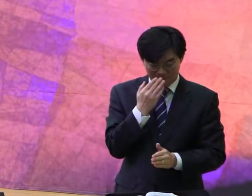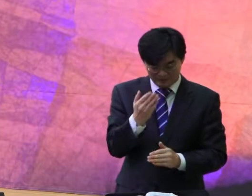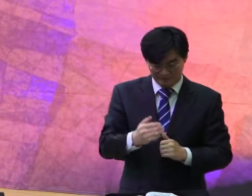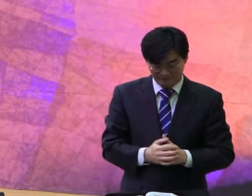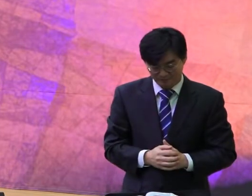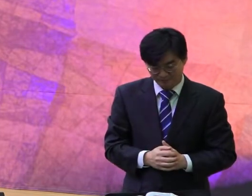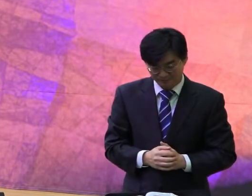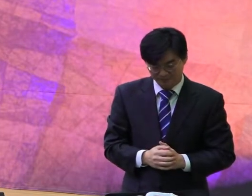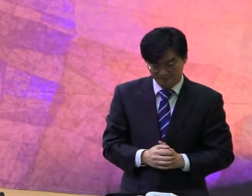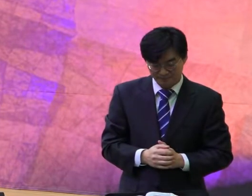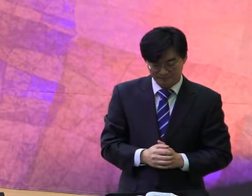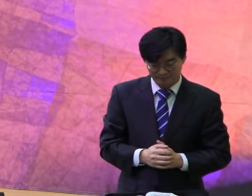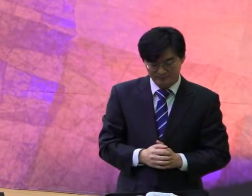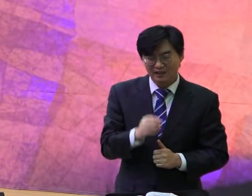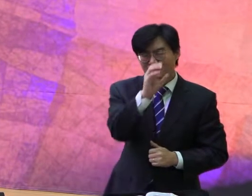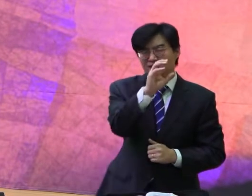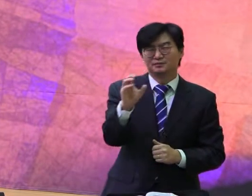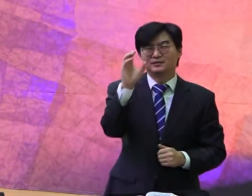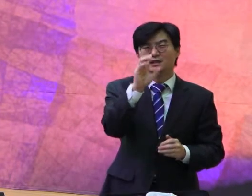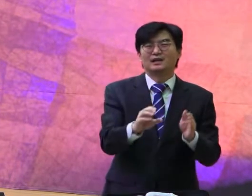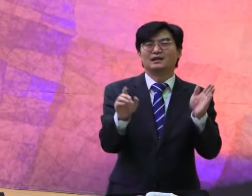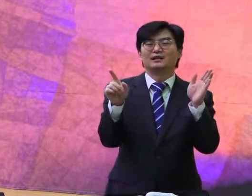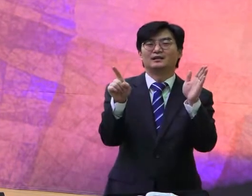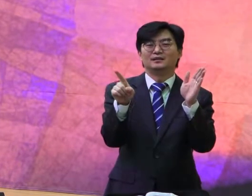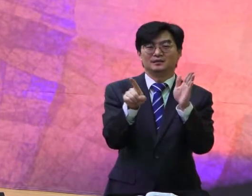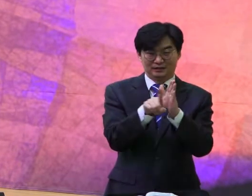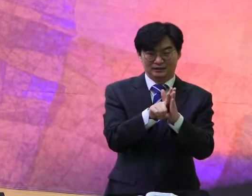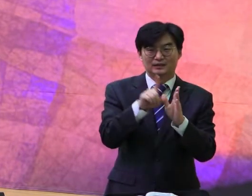여러분, 이것이야말로 십자가의 신앙이 아니겠습니까?